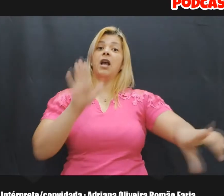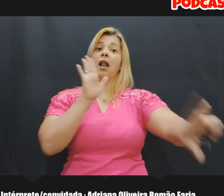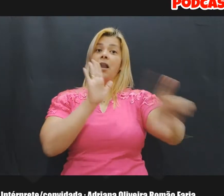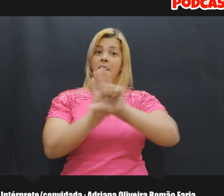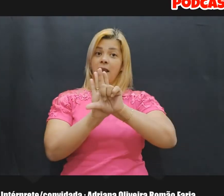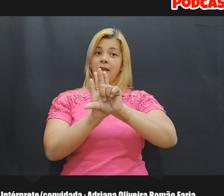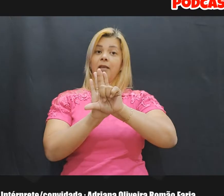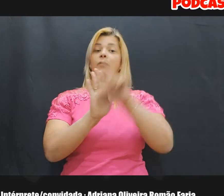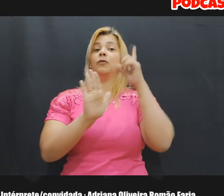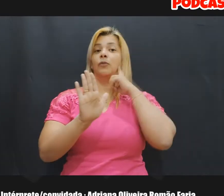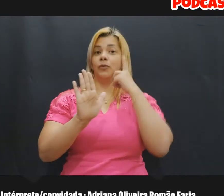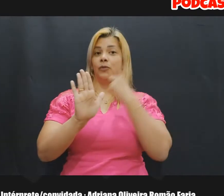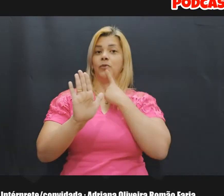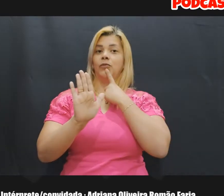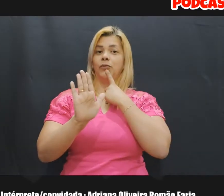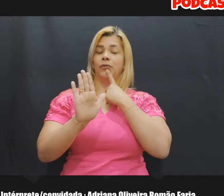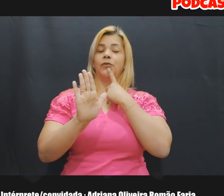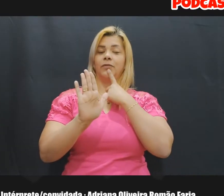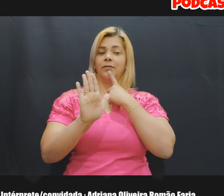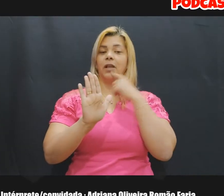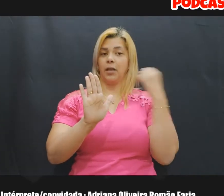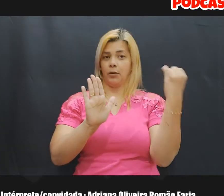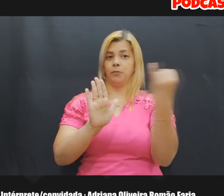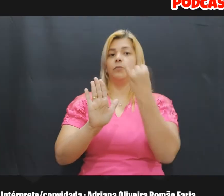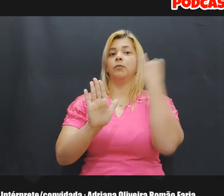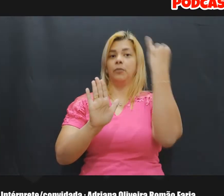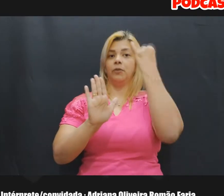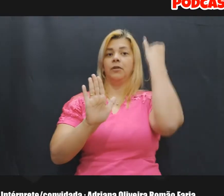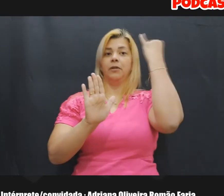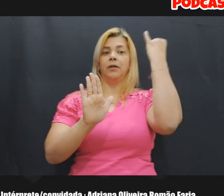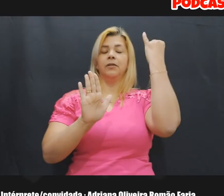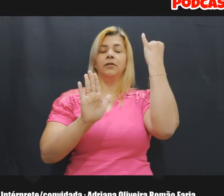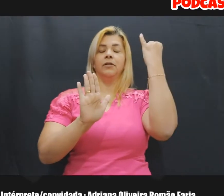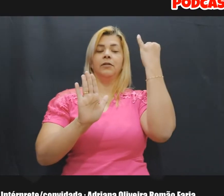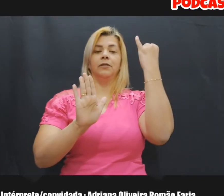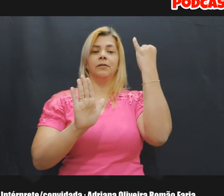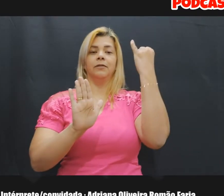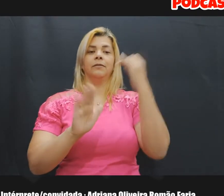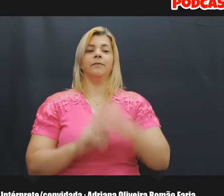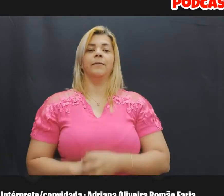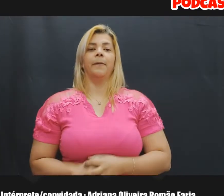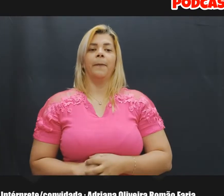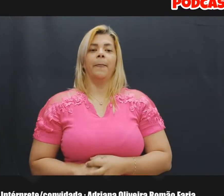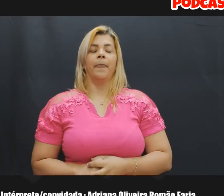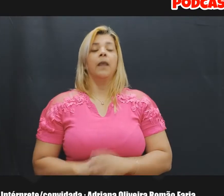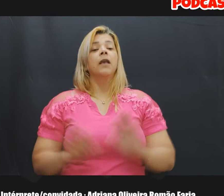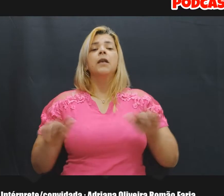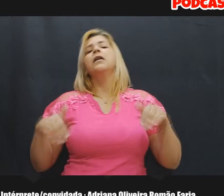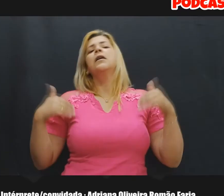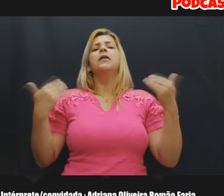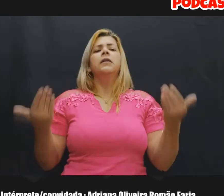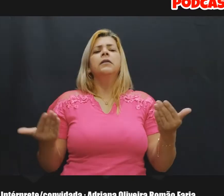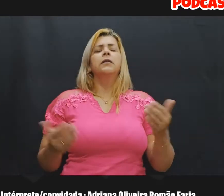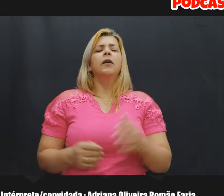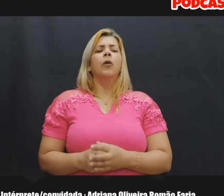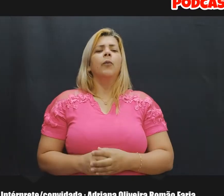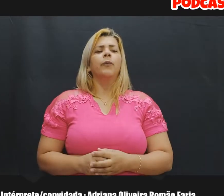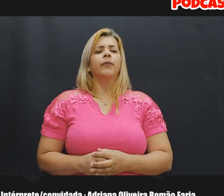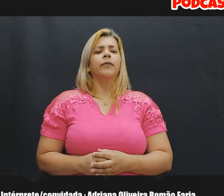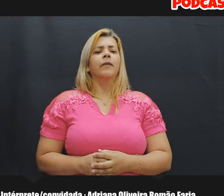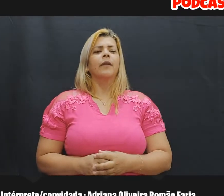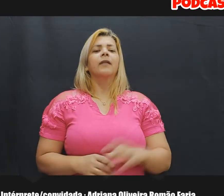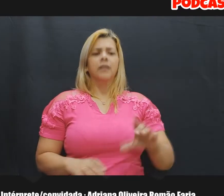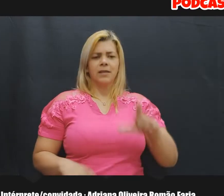língua brasileira de sinais. Sim. Né? E, com isso, o uso pela comunidade